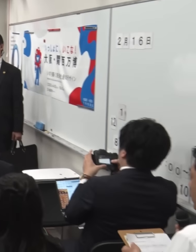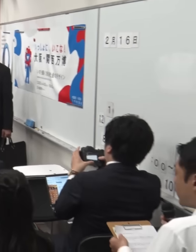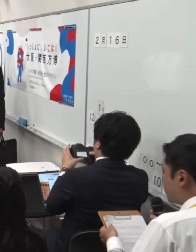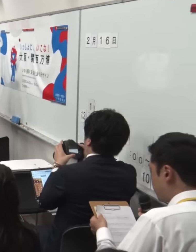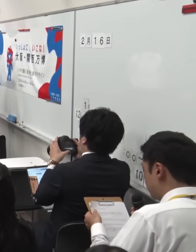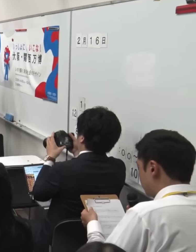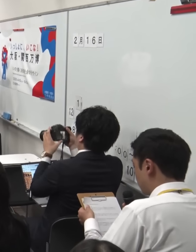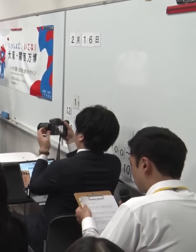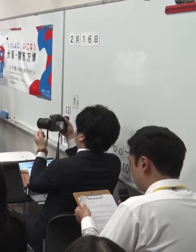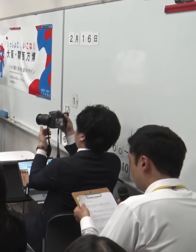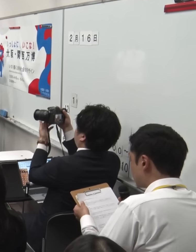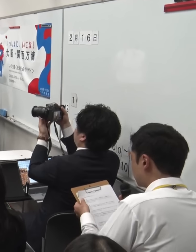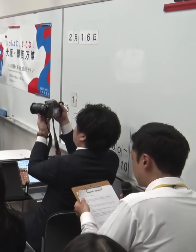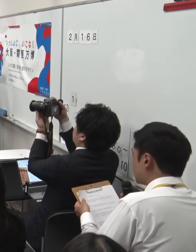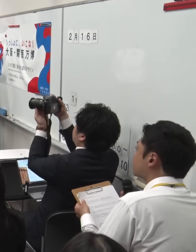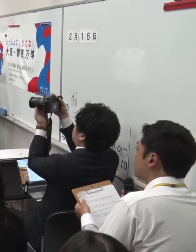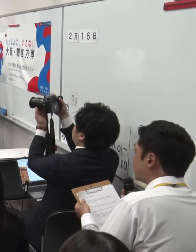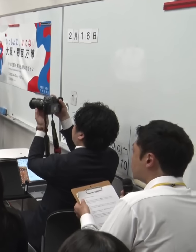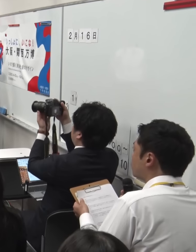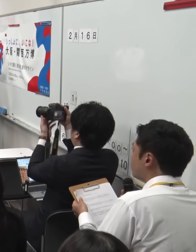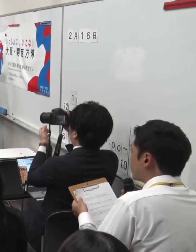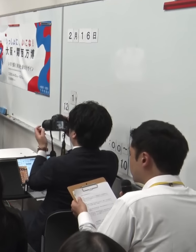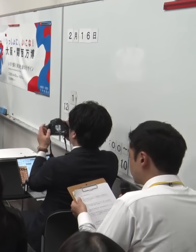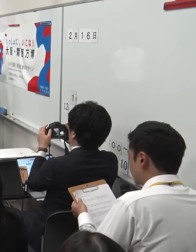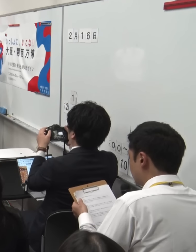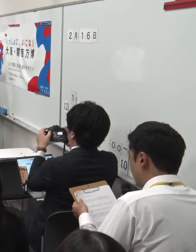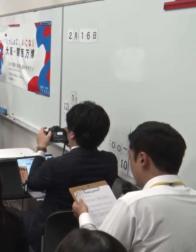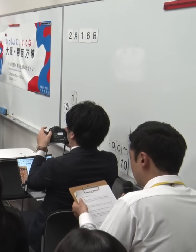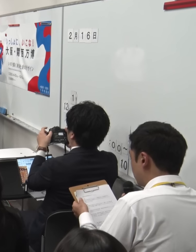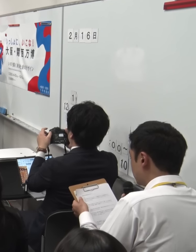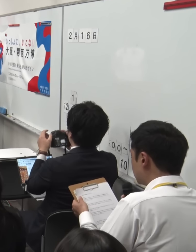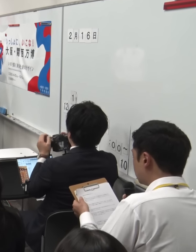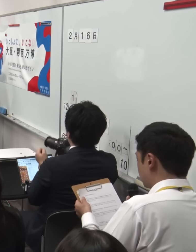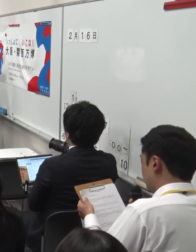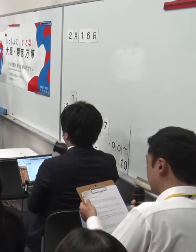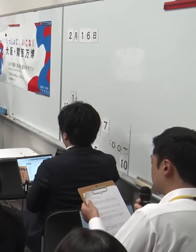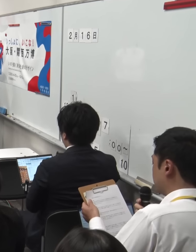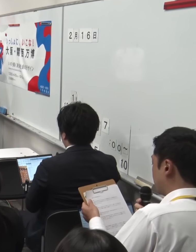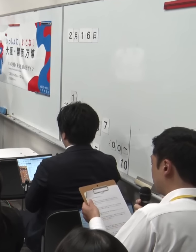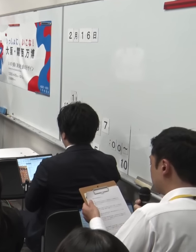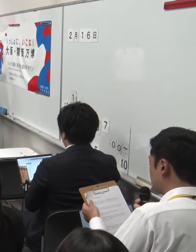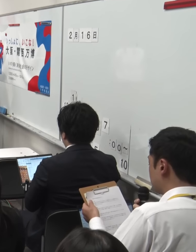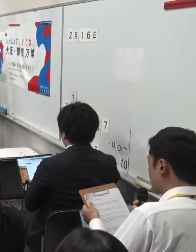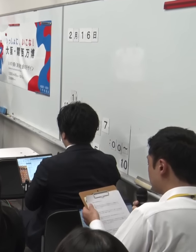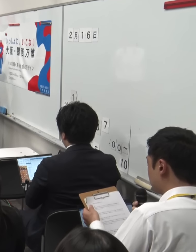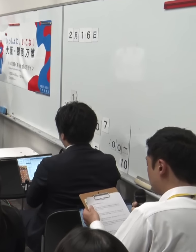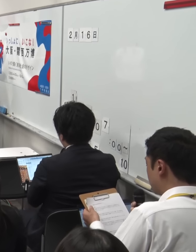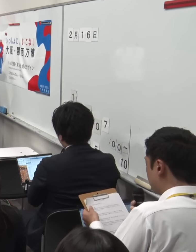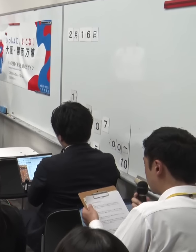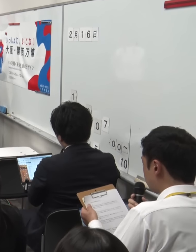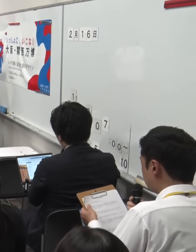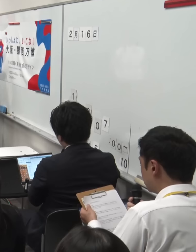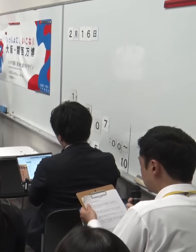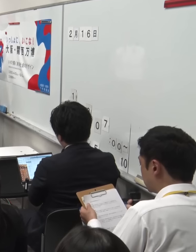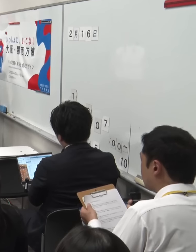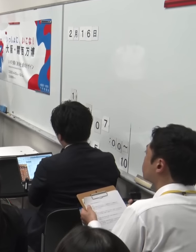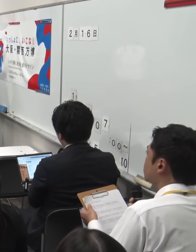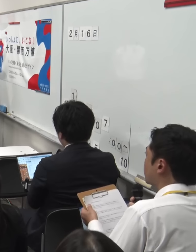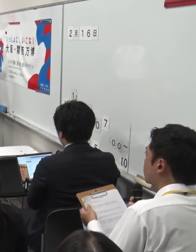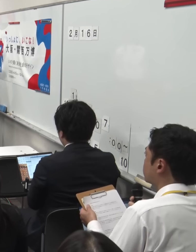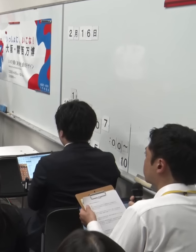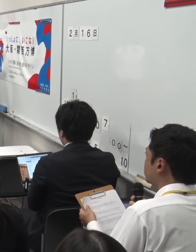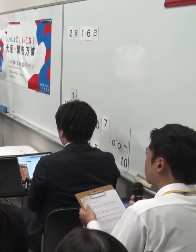奈良県の山下知事があの5月3日で就任から1年を迎えます。まあ、維新としてですね、あのこの初の公認知事